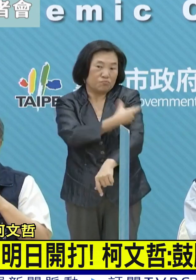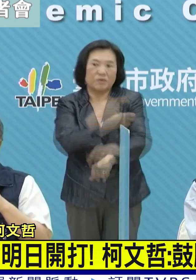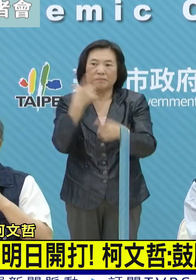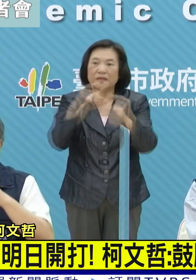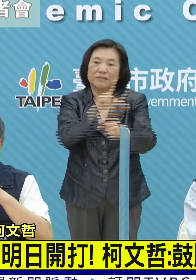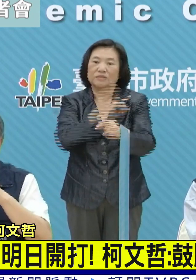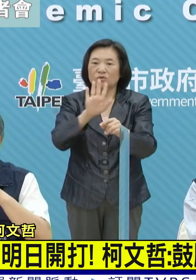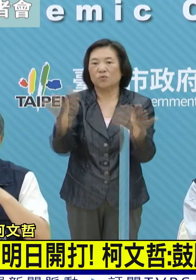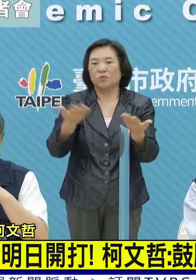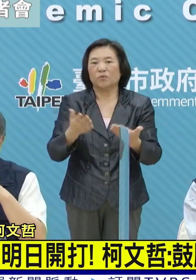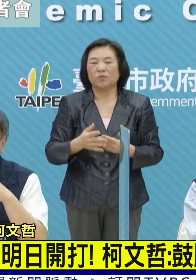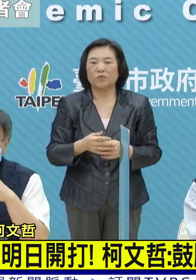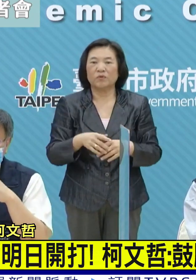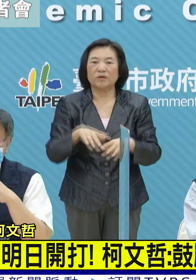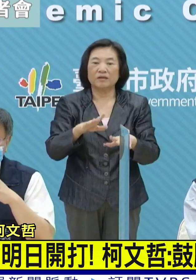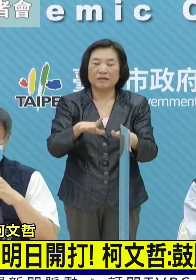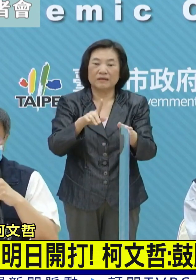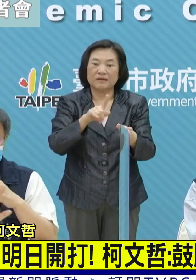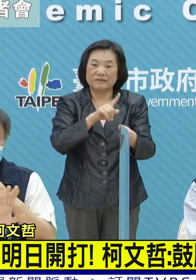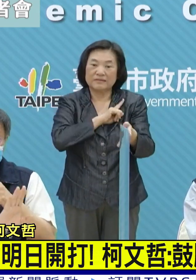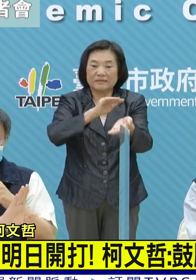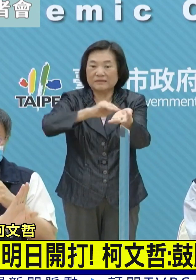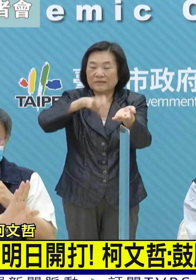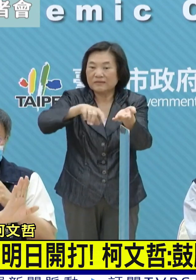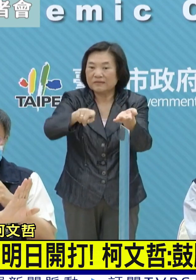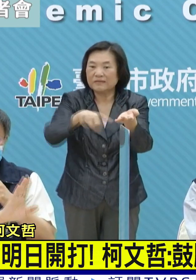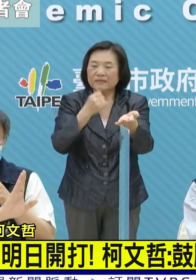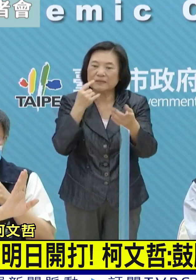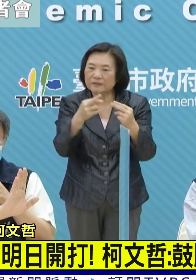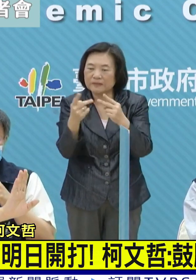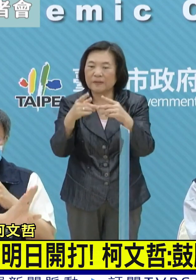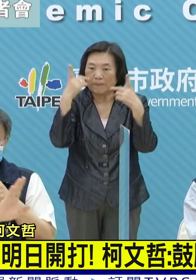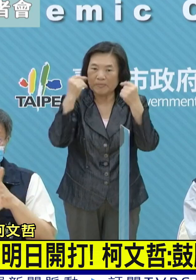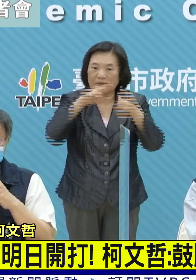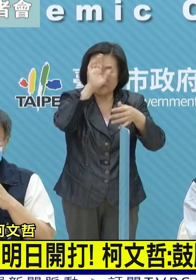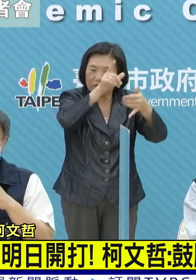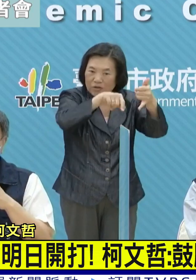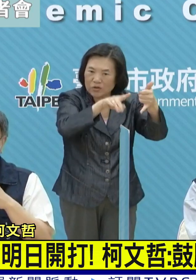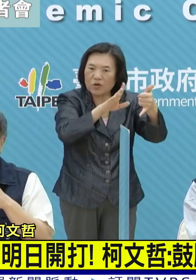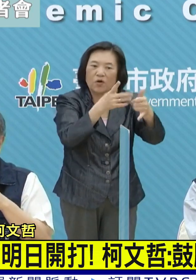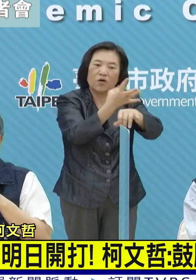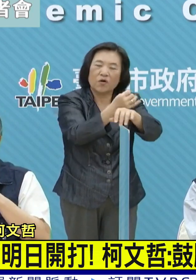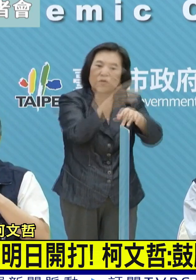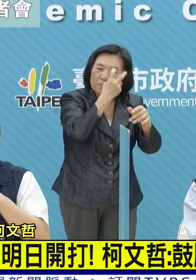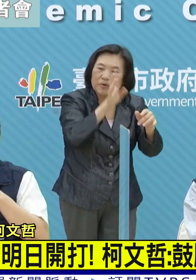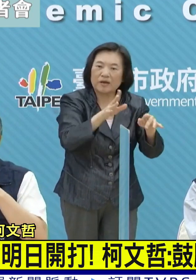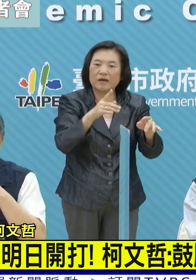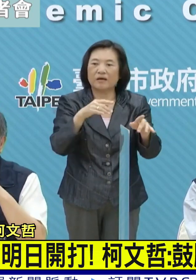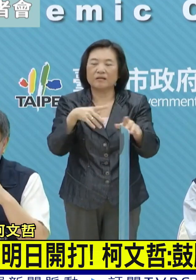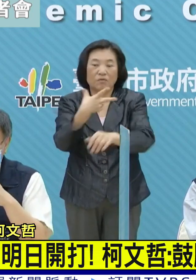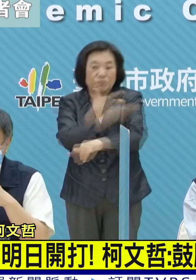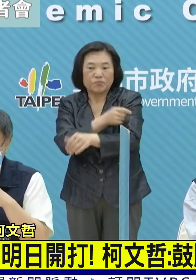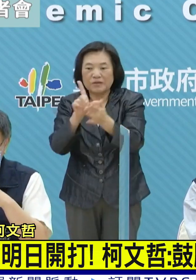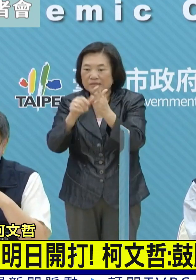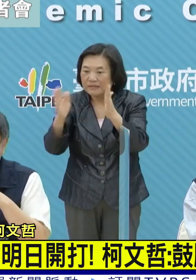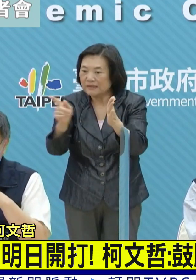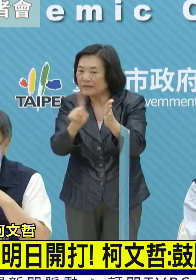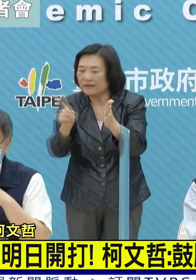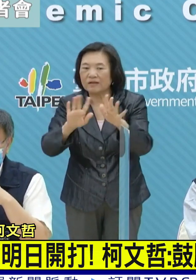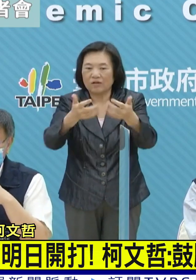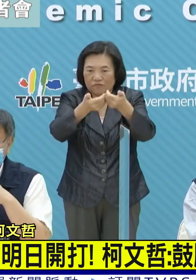哪一天哦什么时段哦，甚至有些更精确讲到小时的哈，到哪个地方去打疫